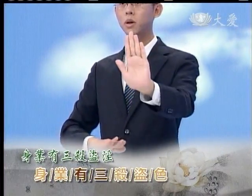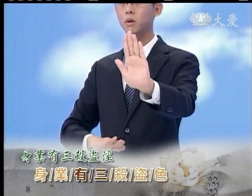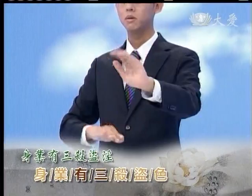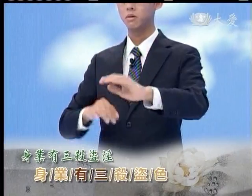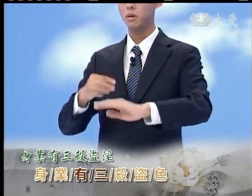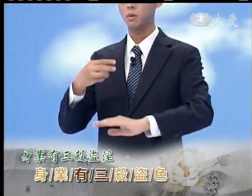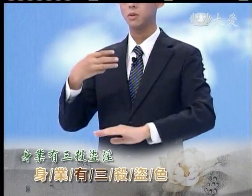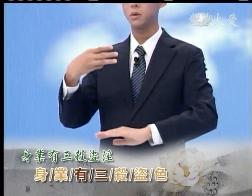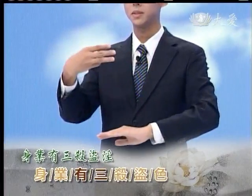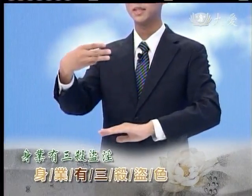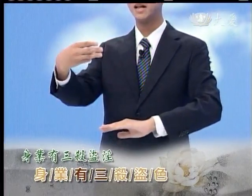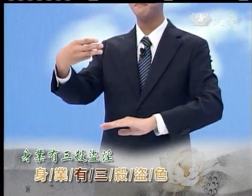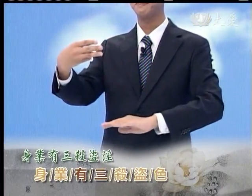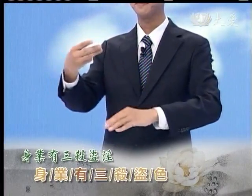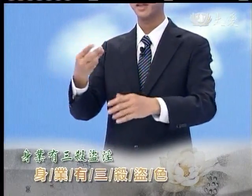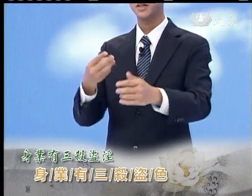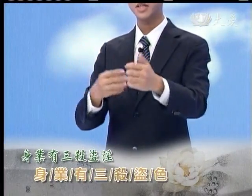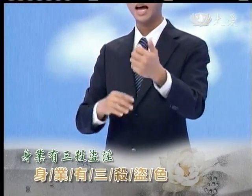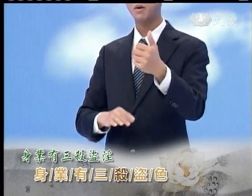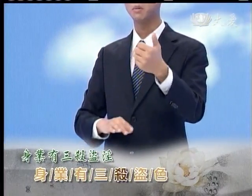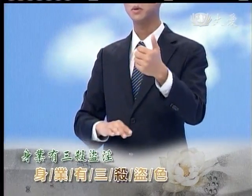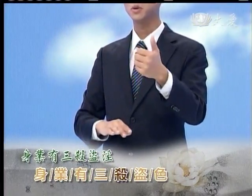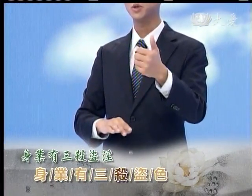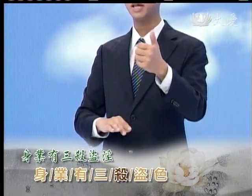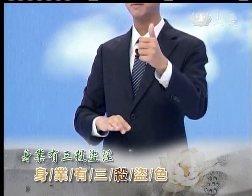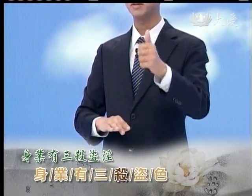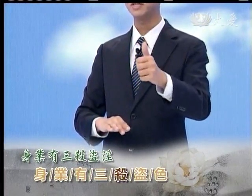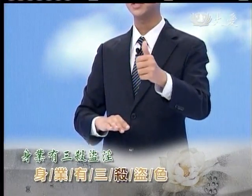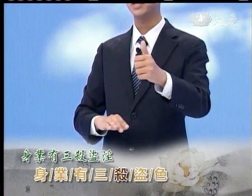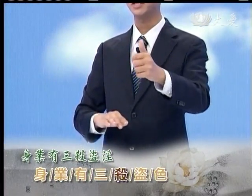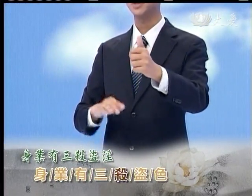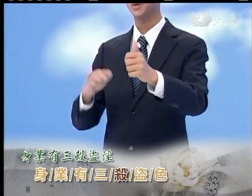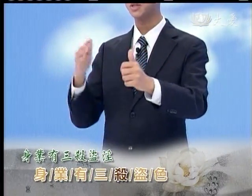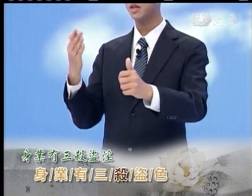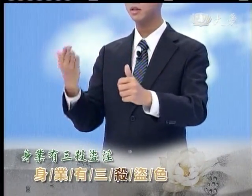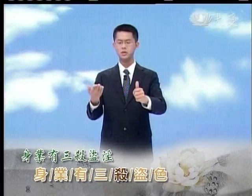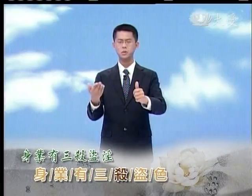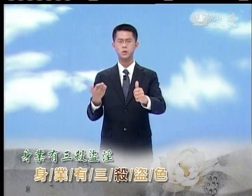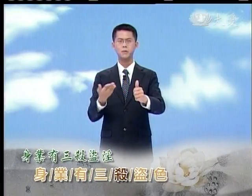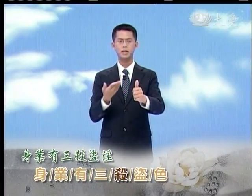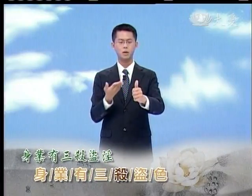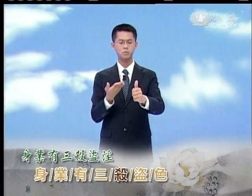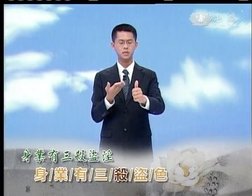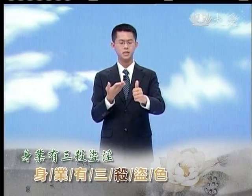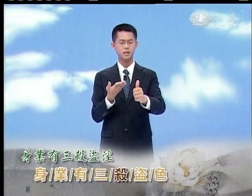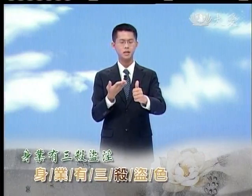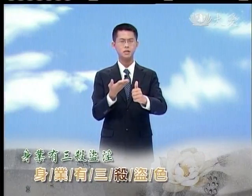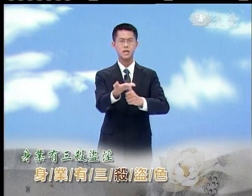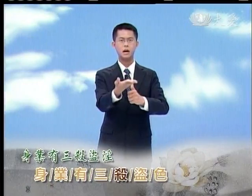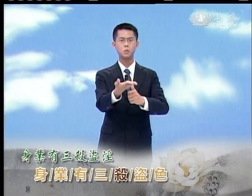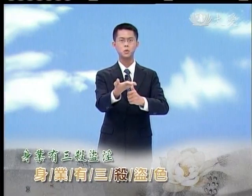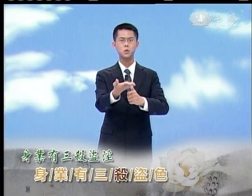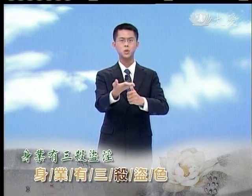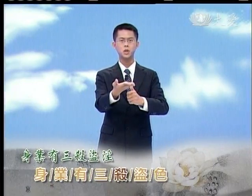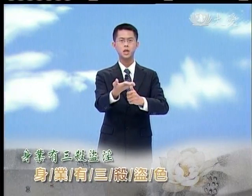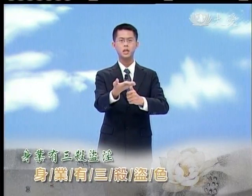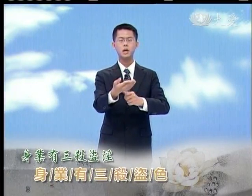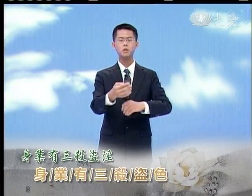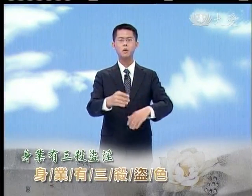有，右手三。杀我们左手代表一切生灵众生，右手一把刀子杀过去。盗的